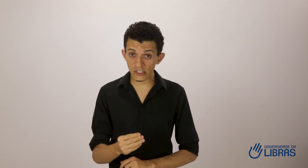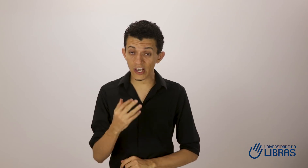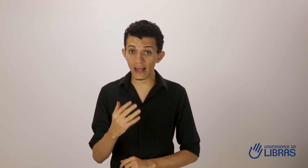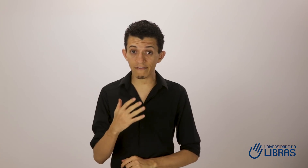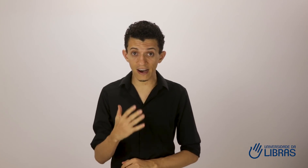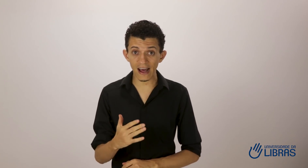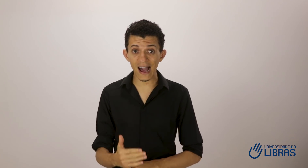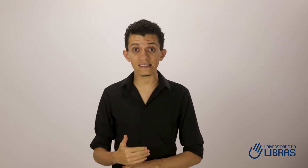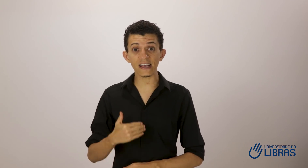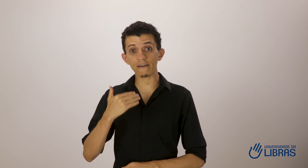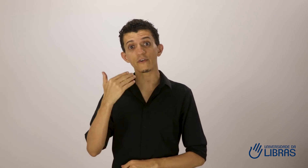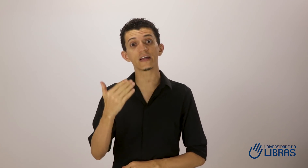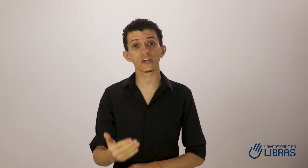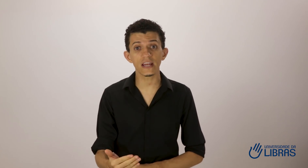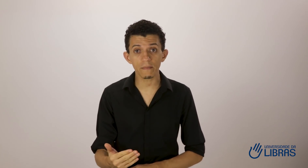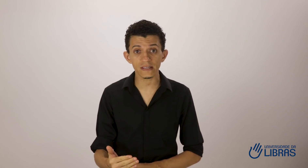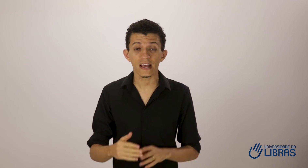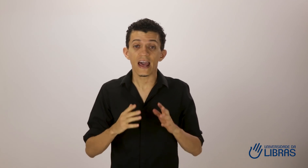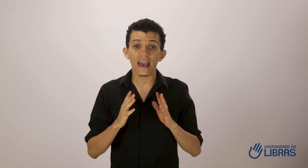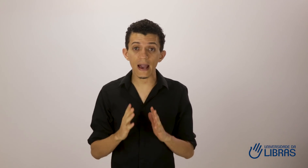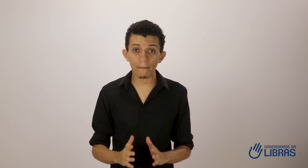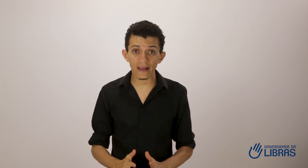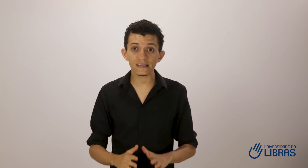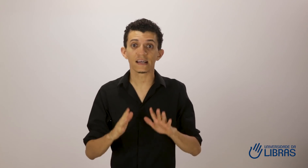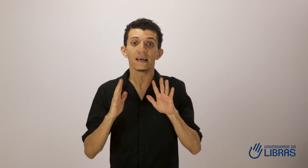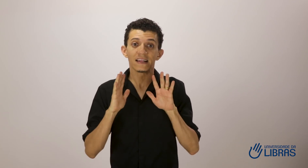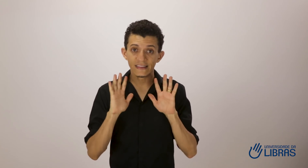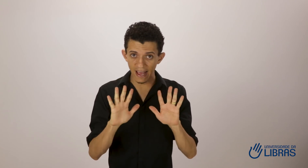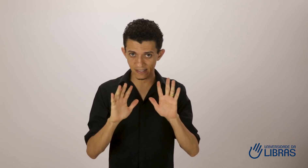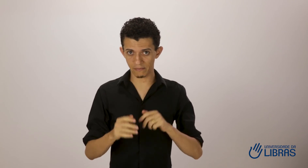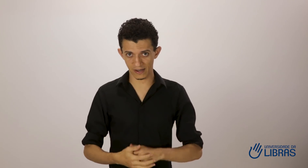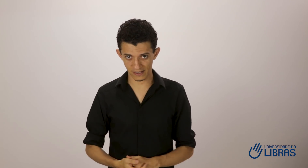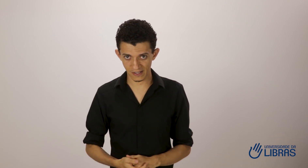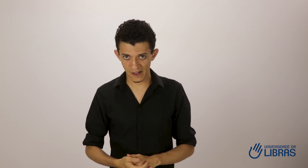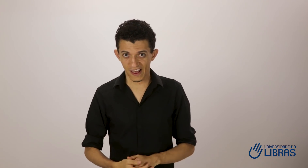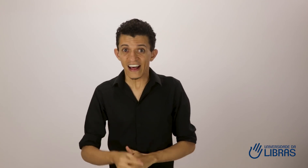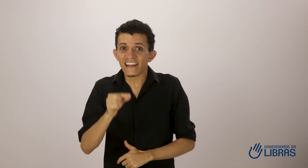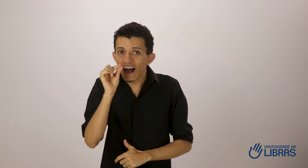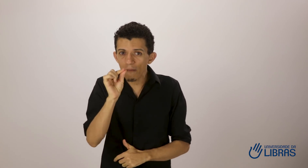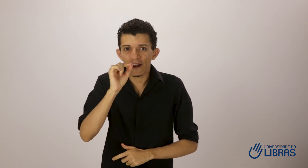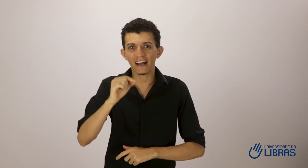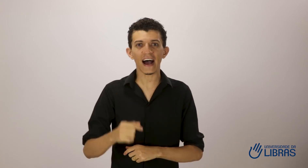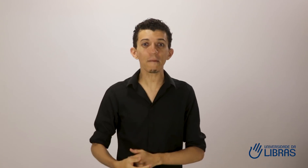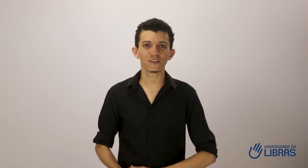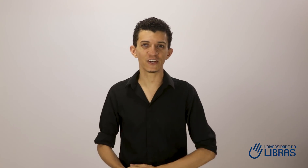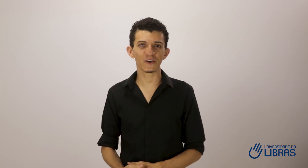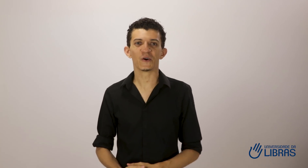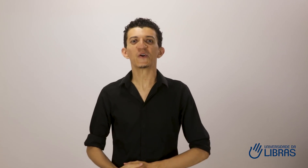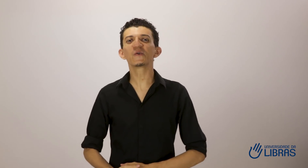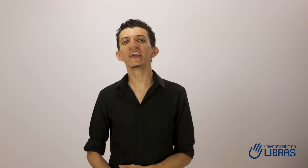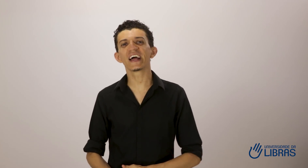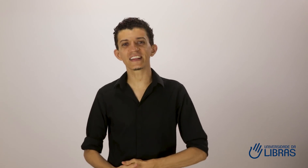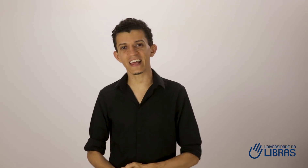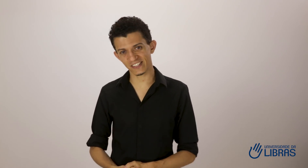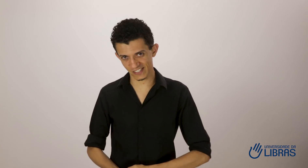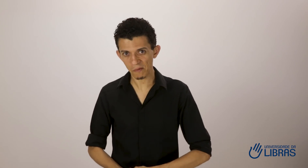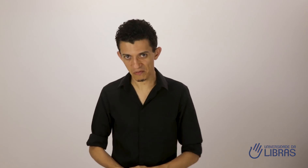em levá-la a ser fluente em Libras em apenas 10 semanas. Dá uma olhada rapidinho no que ela tem a dizer para